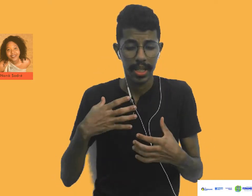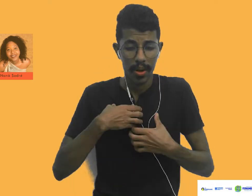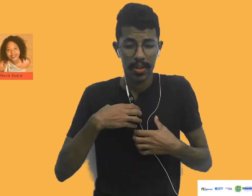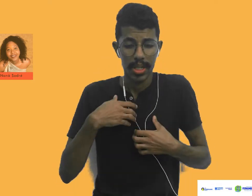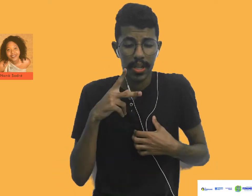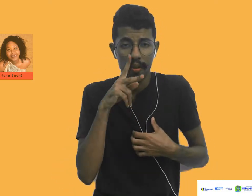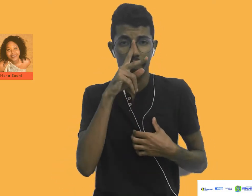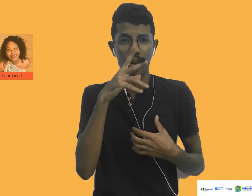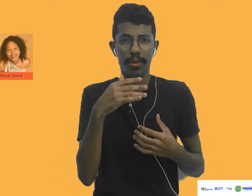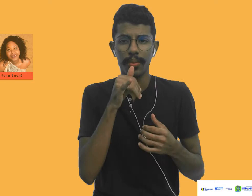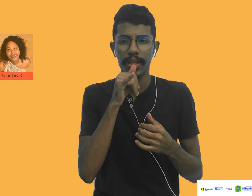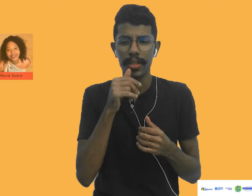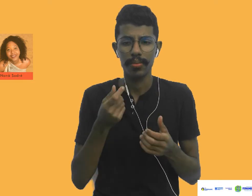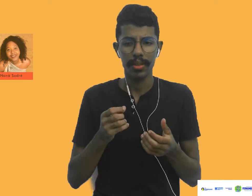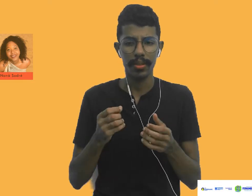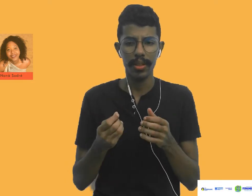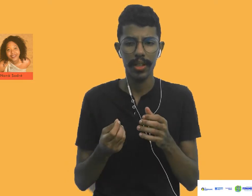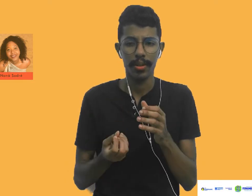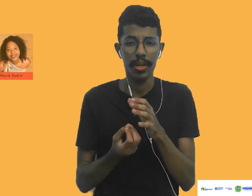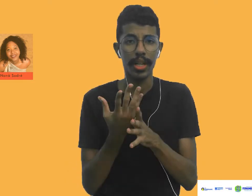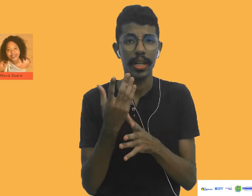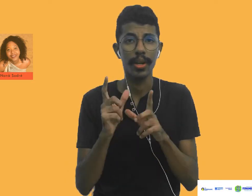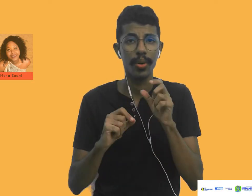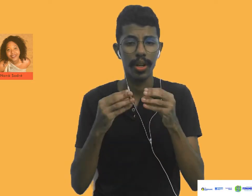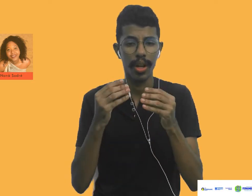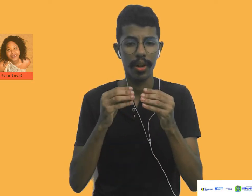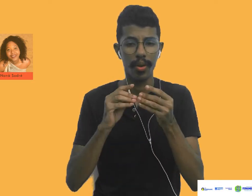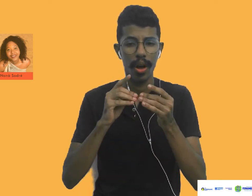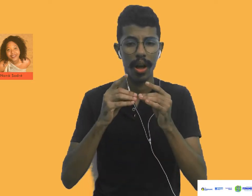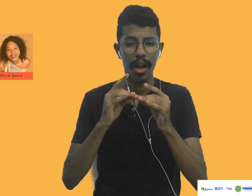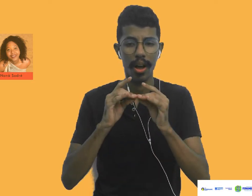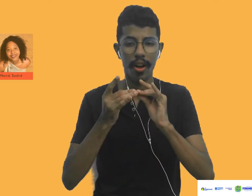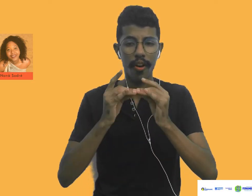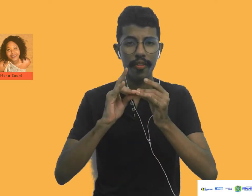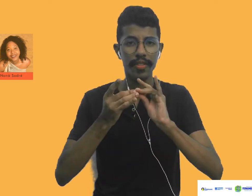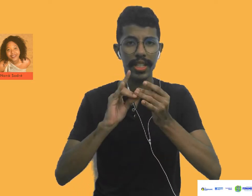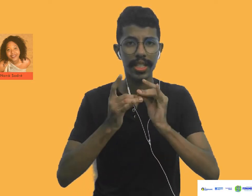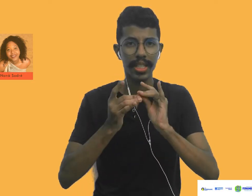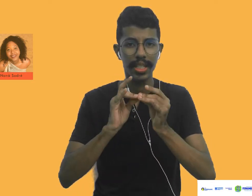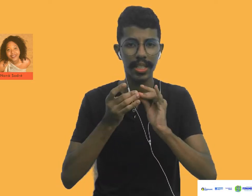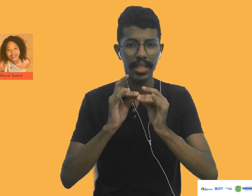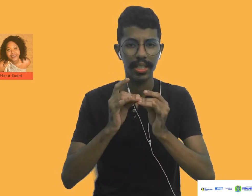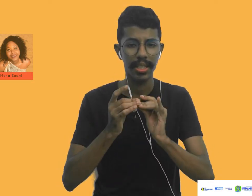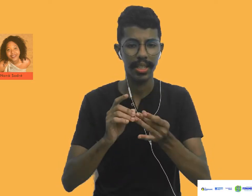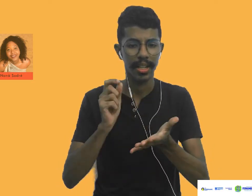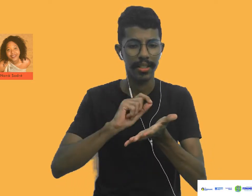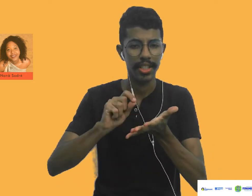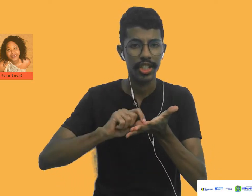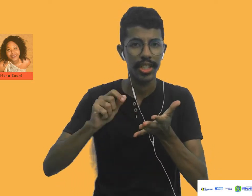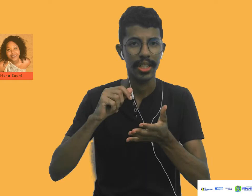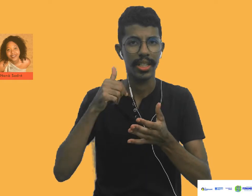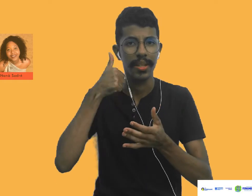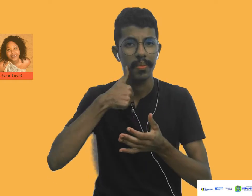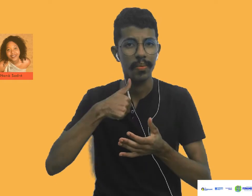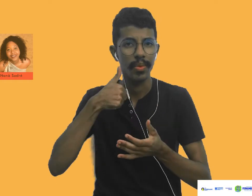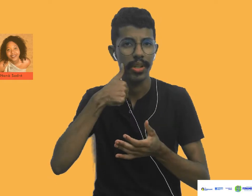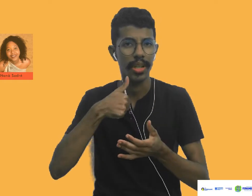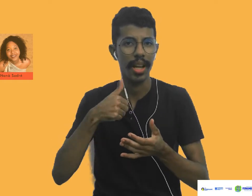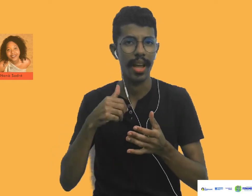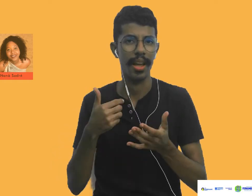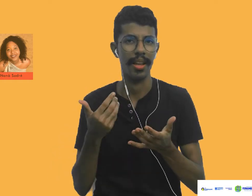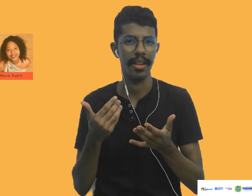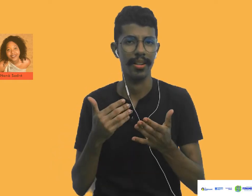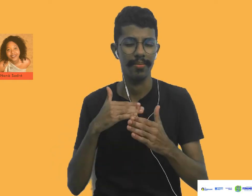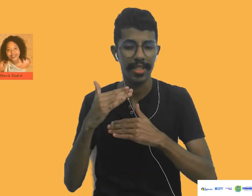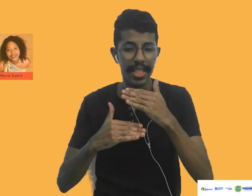e isso me dá muita força. Então, por exemplo, quando eu crio uma oficina de escrita feminina para as mulheres, eu quero